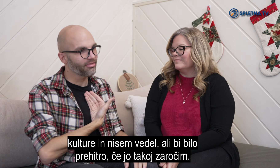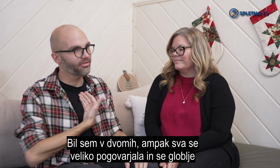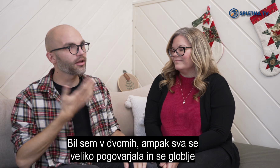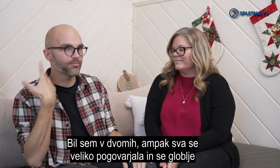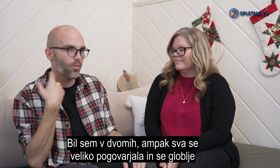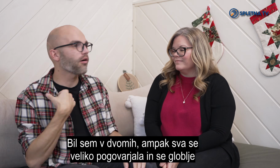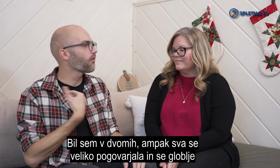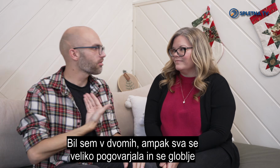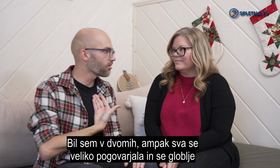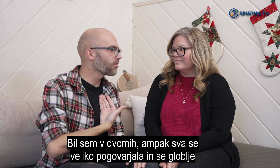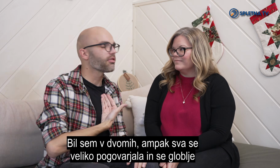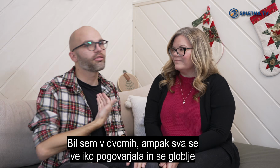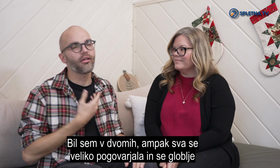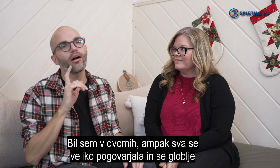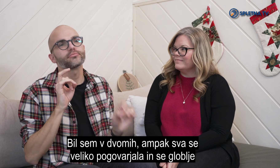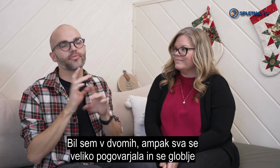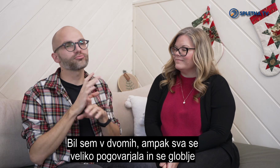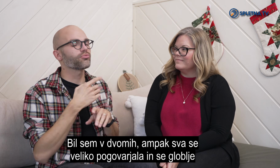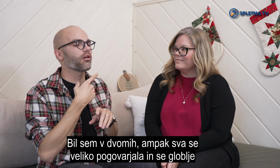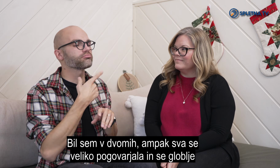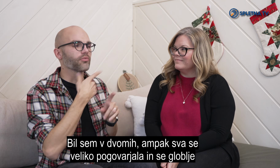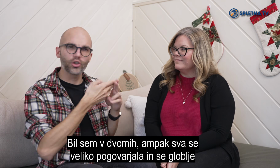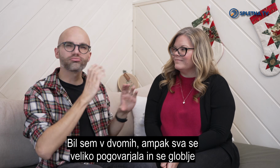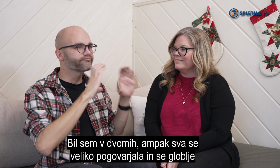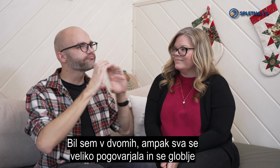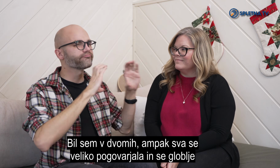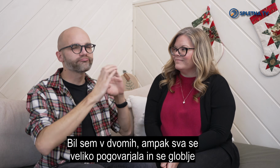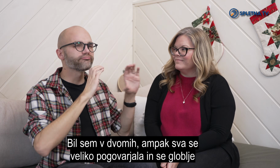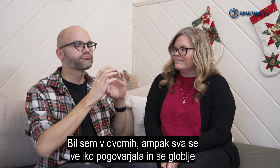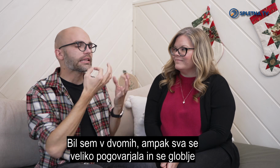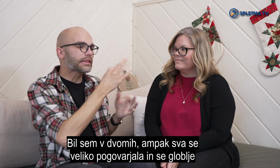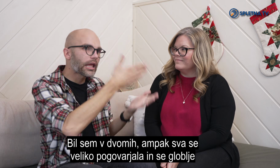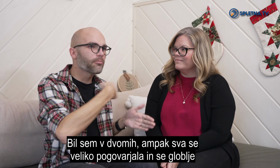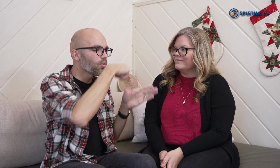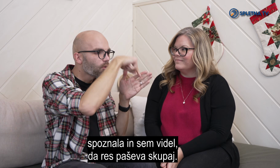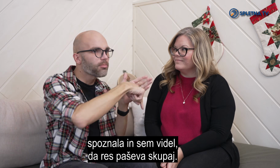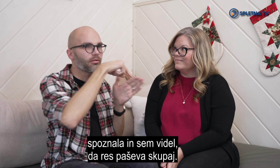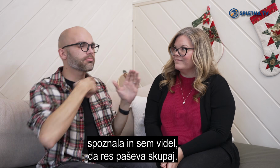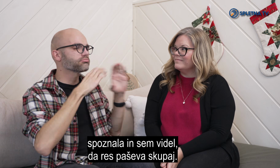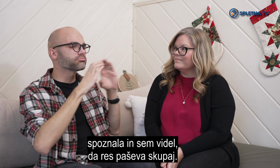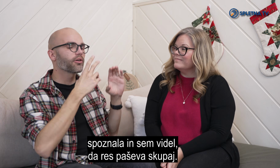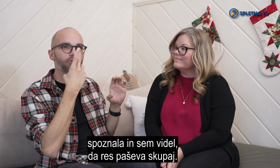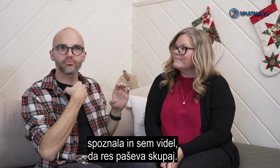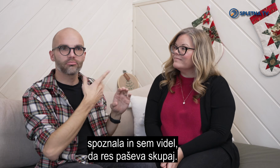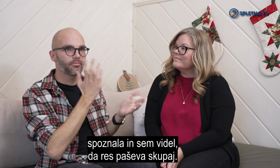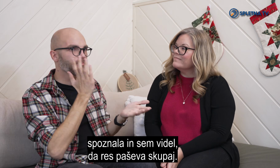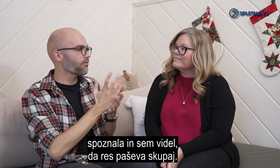zaročim. Bil sem v dvomih, ampak sva se veliko pogovarjala in se globlje spoznala in sem videl, da res paševa